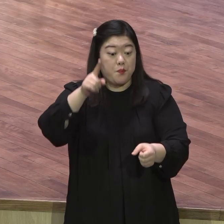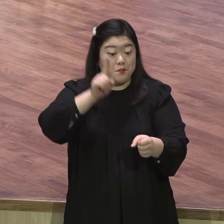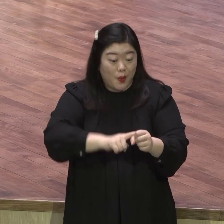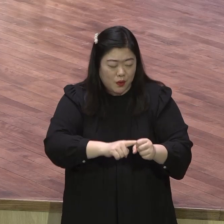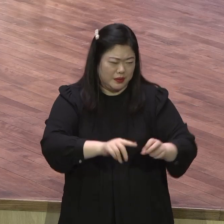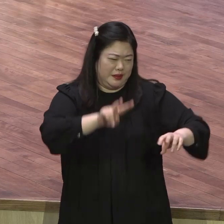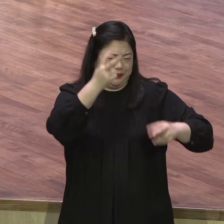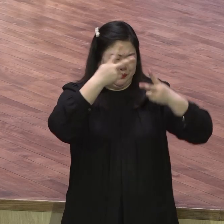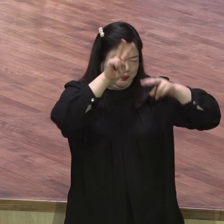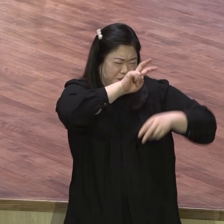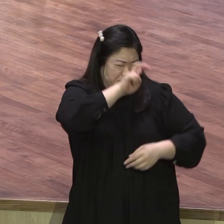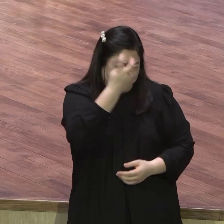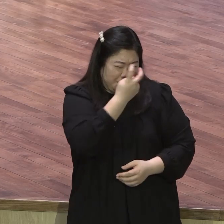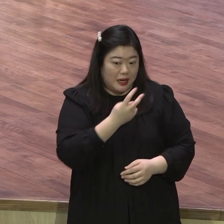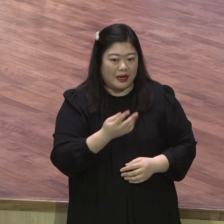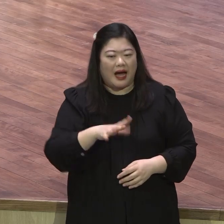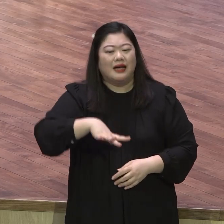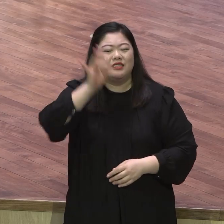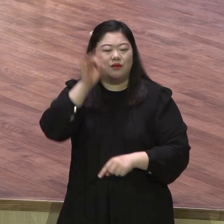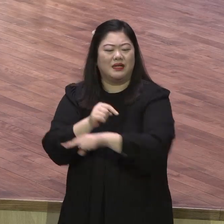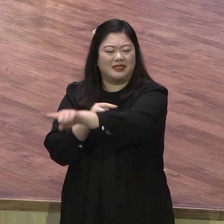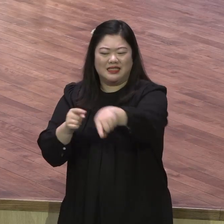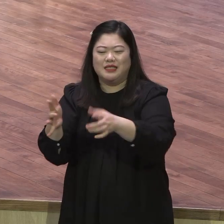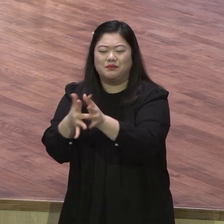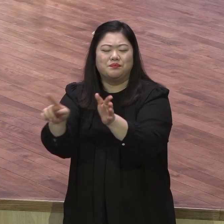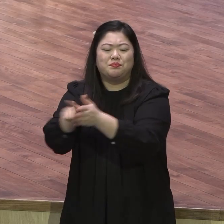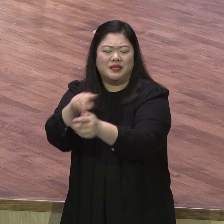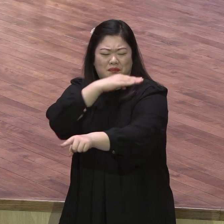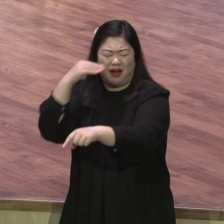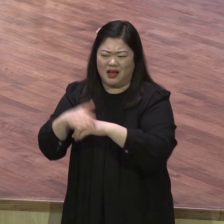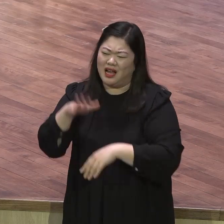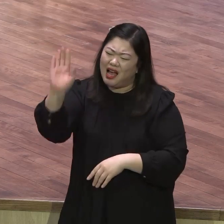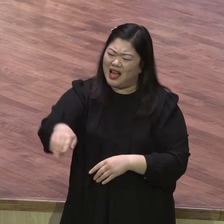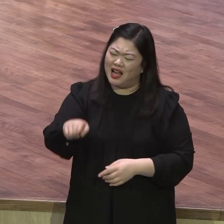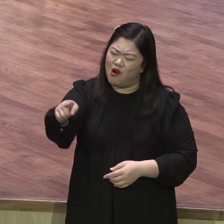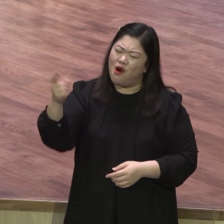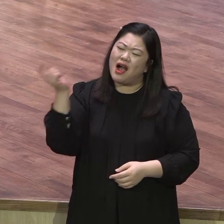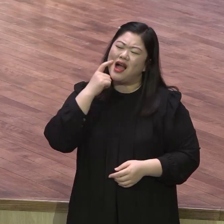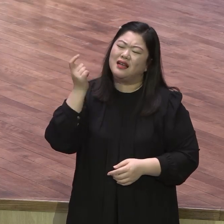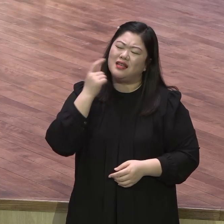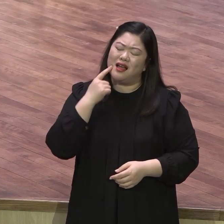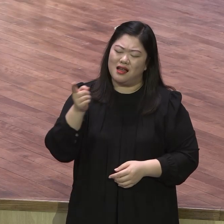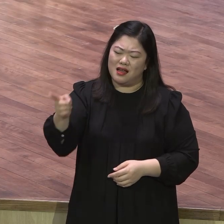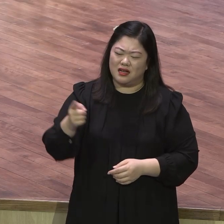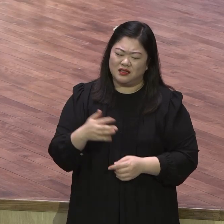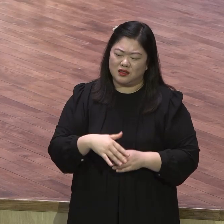입증하는 책이 되어버렸어요. 그 책이 바로 누가 돌을 옮겼는가.